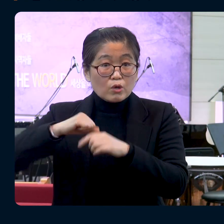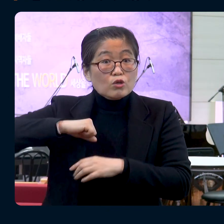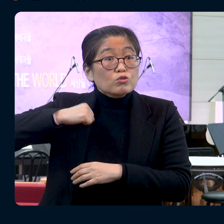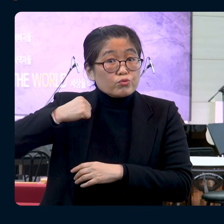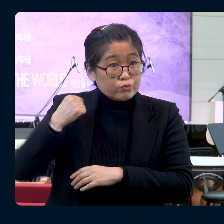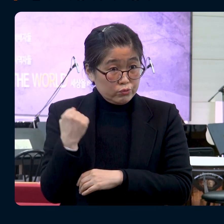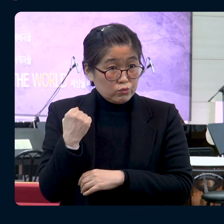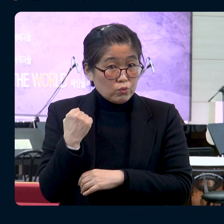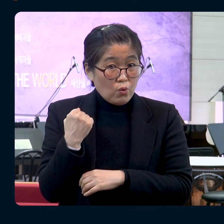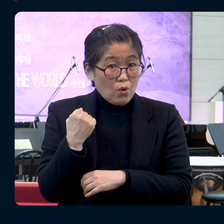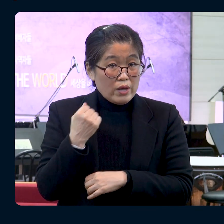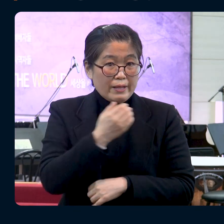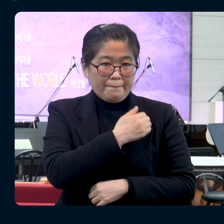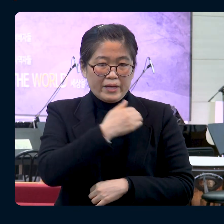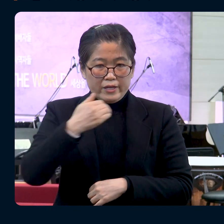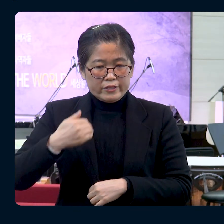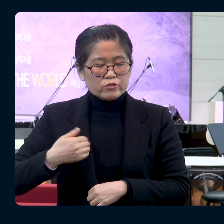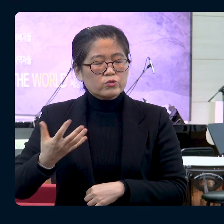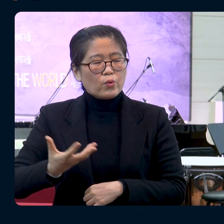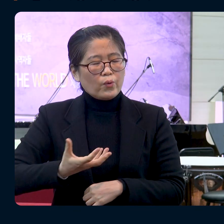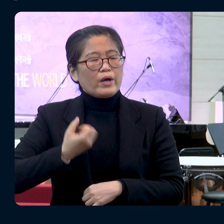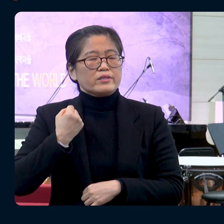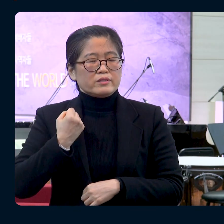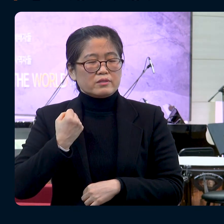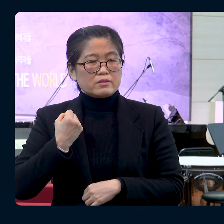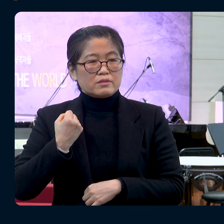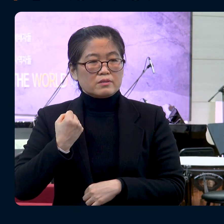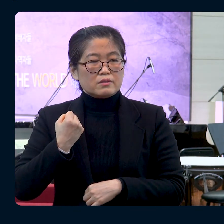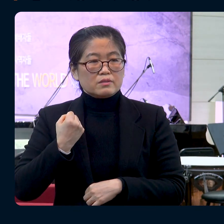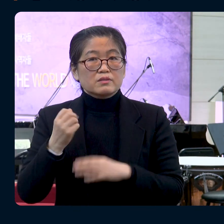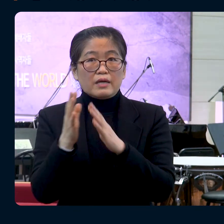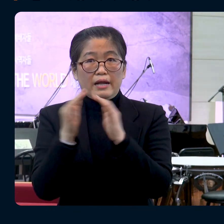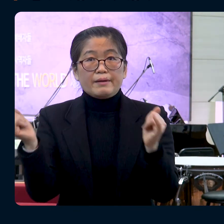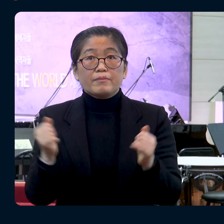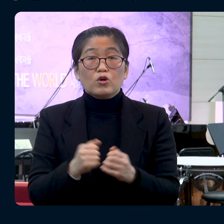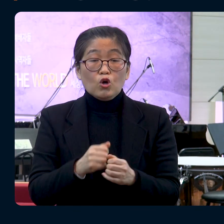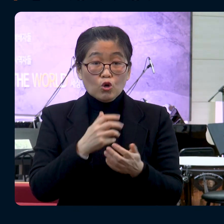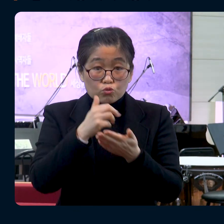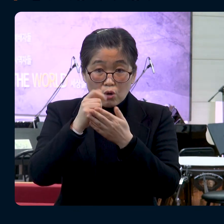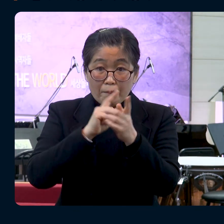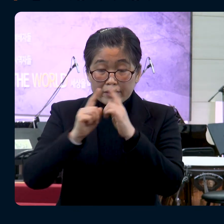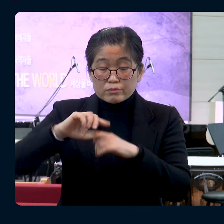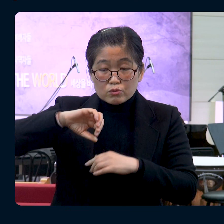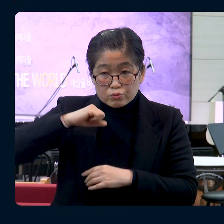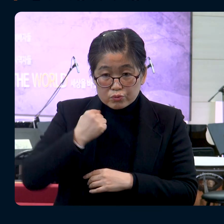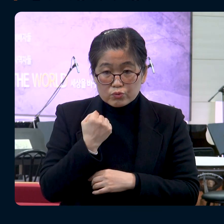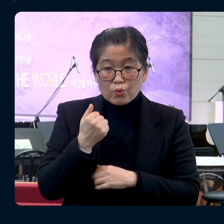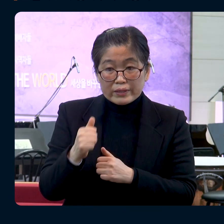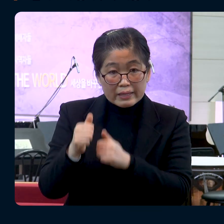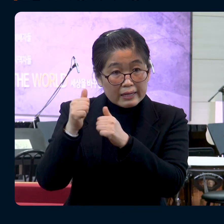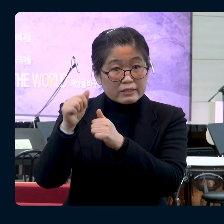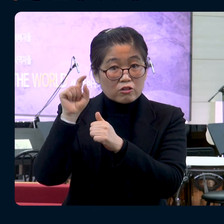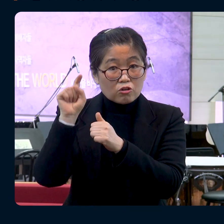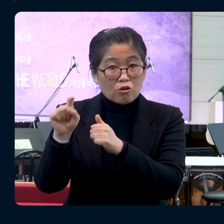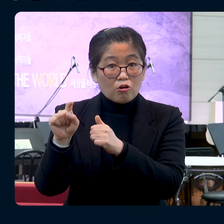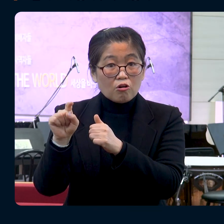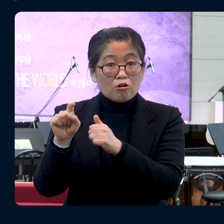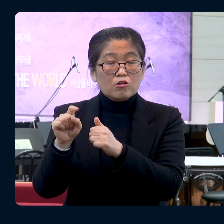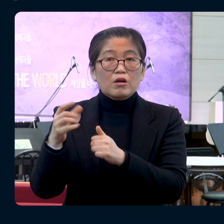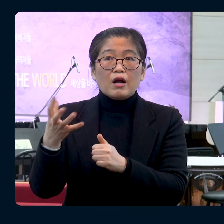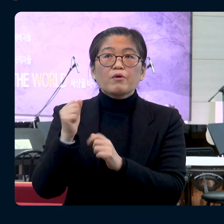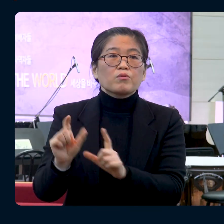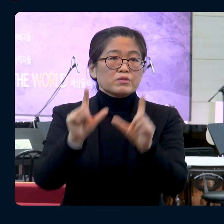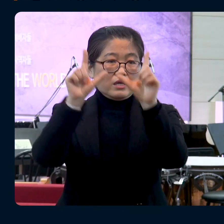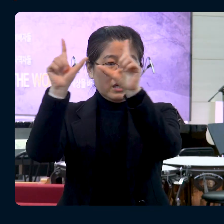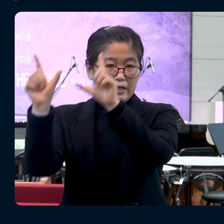내가 주의 말씀에 순종했다는 이 만족 하나로 괜찮은 사람, 내가 주의 말씀을 따랐다고 하는 순종했다는 이